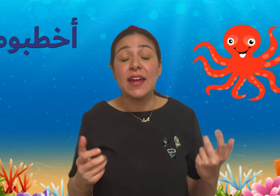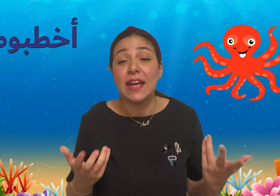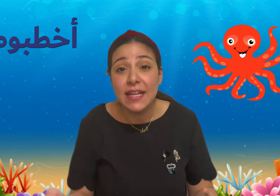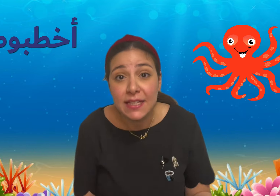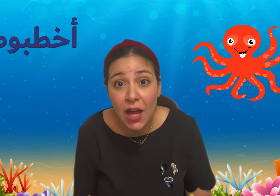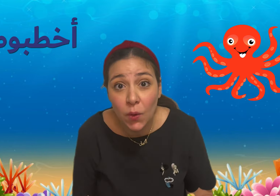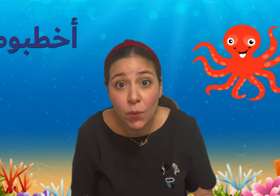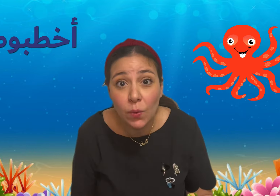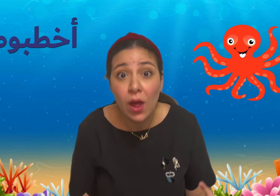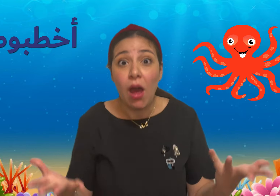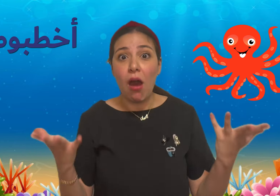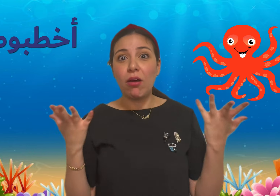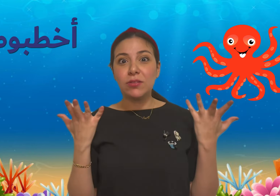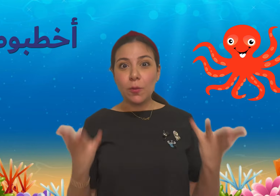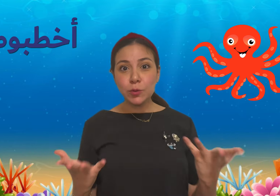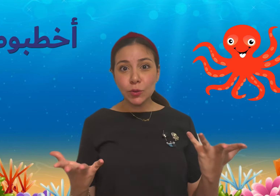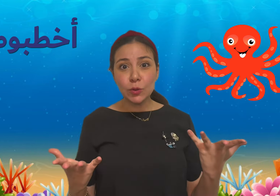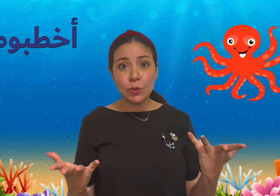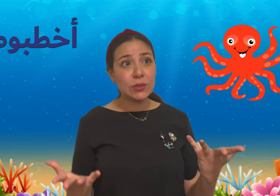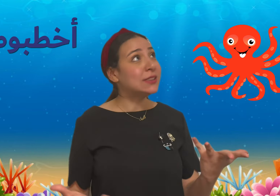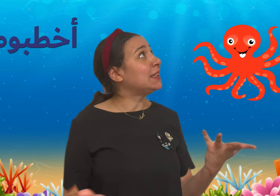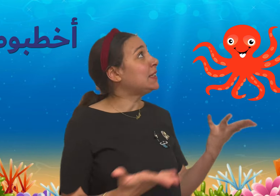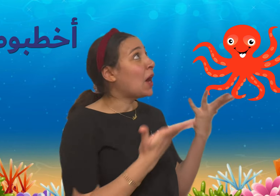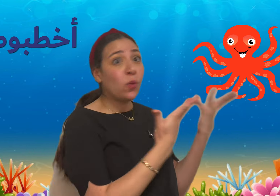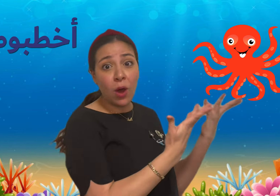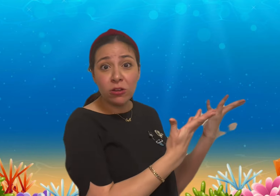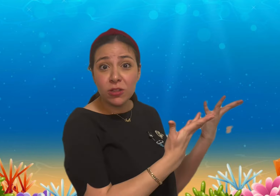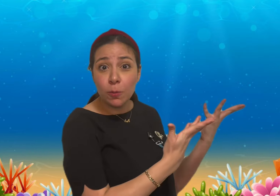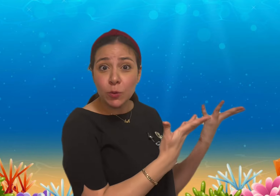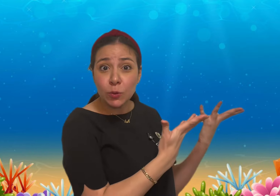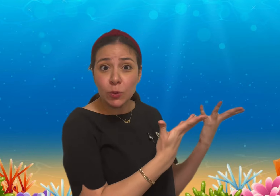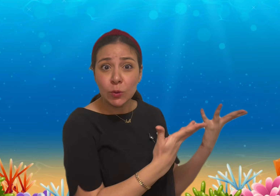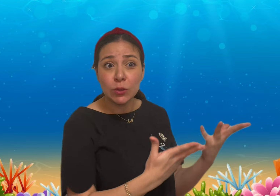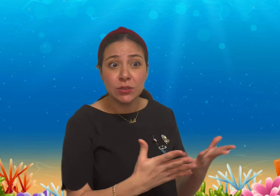إنه أخطبوط إنه أخطبوط